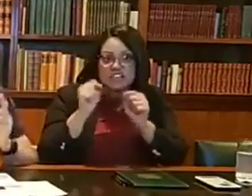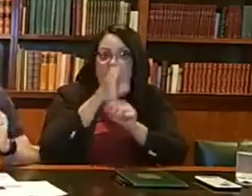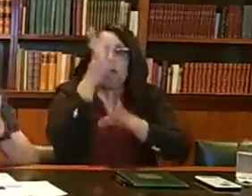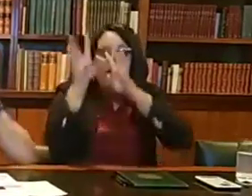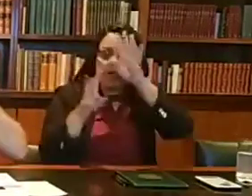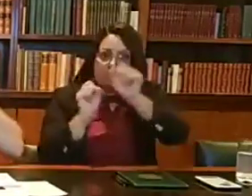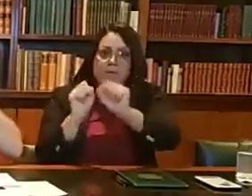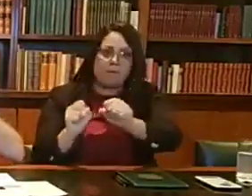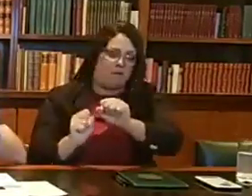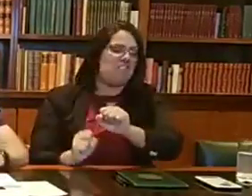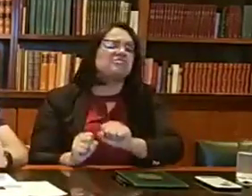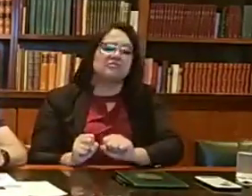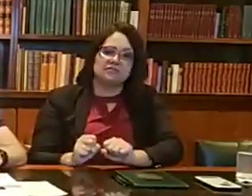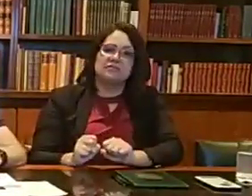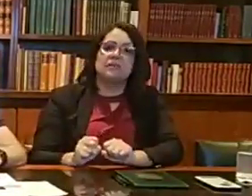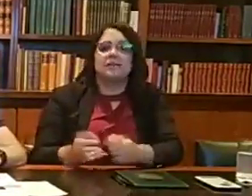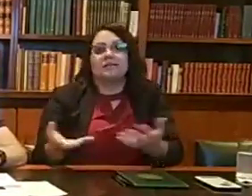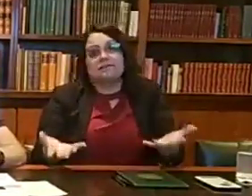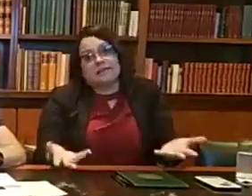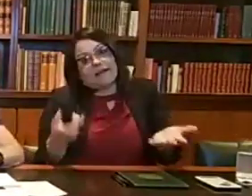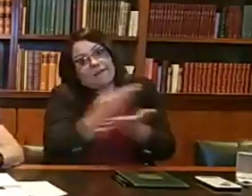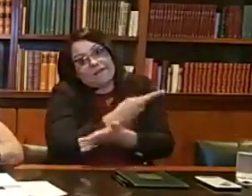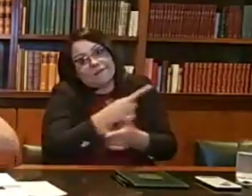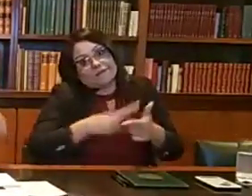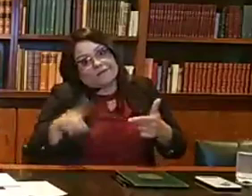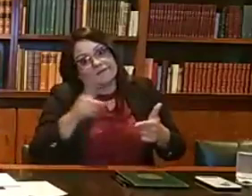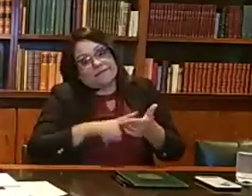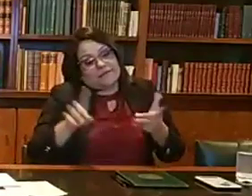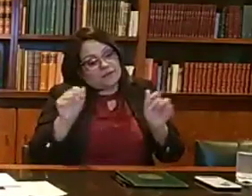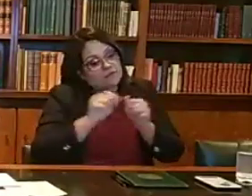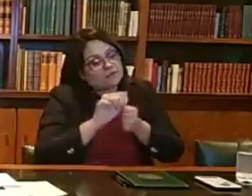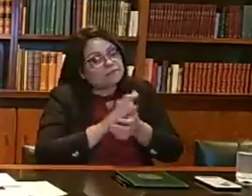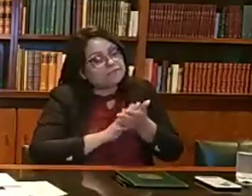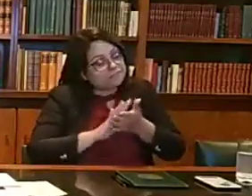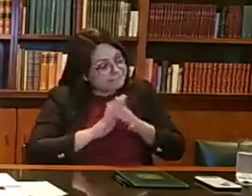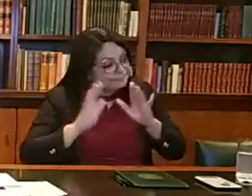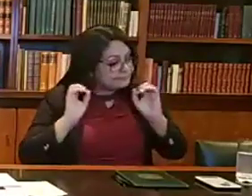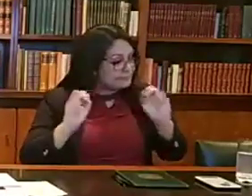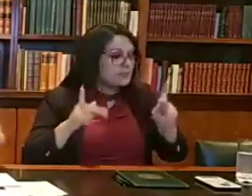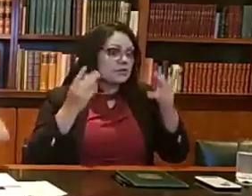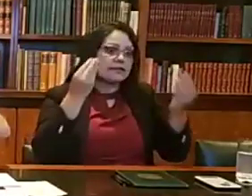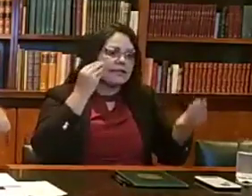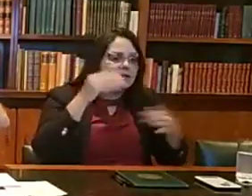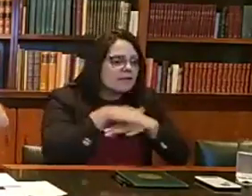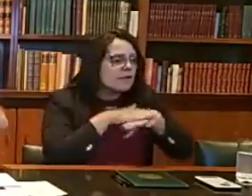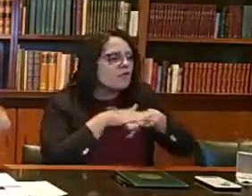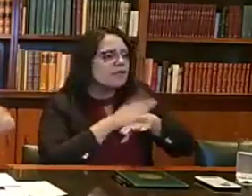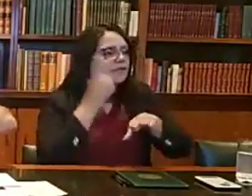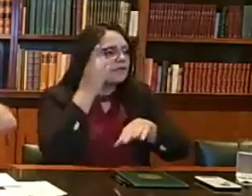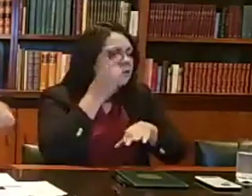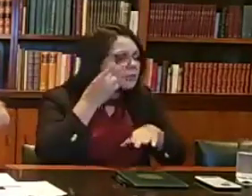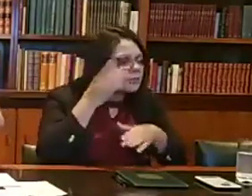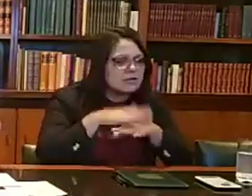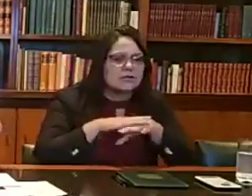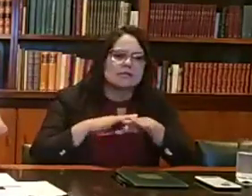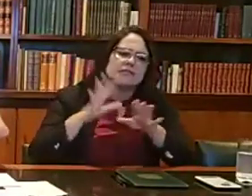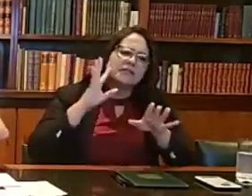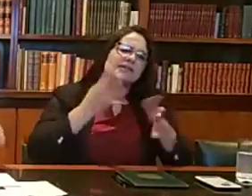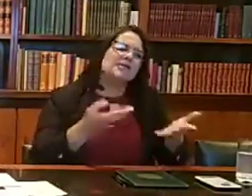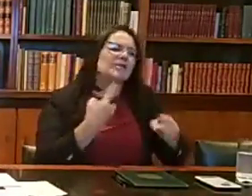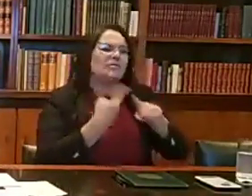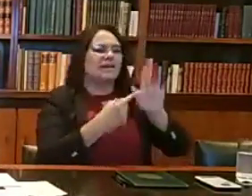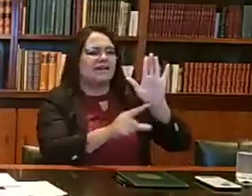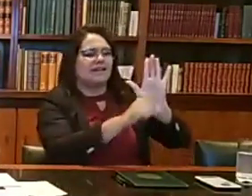É uma área enorme, mas você não pode fazer mais nada lá. Estamos tentando aí, conversando com deputados, para ver se a gente